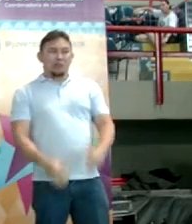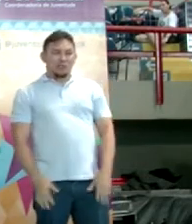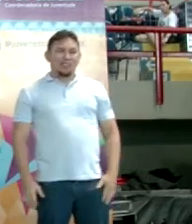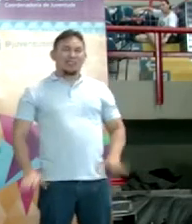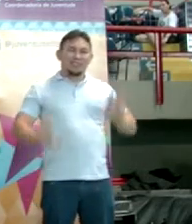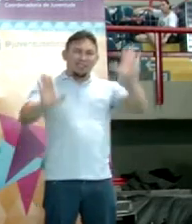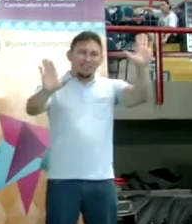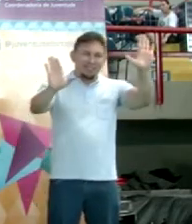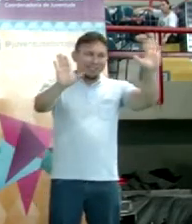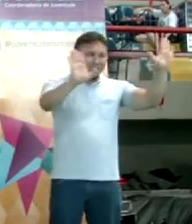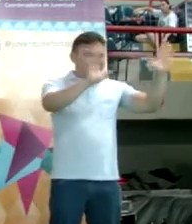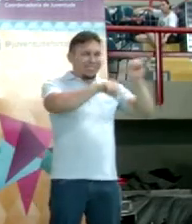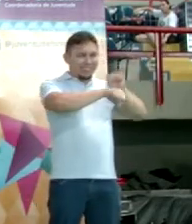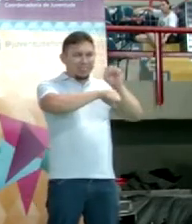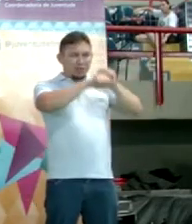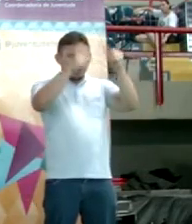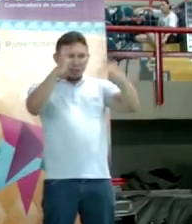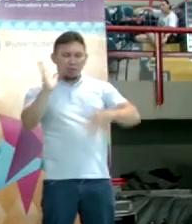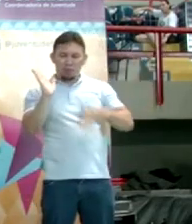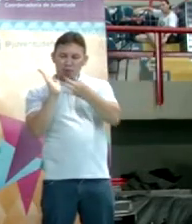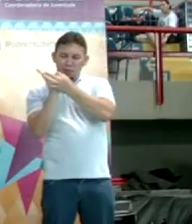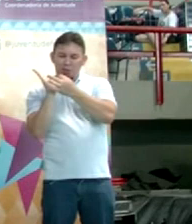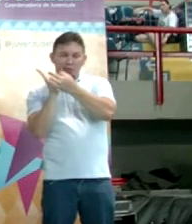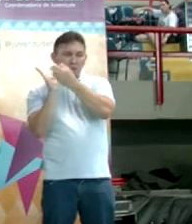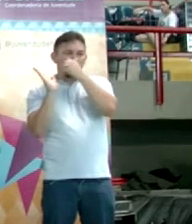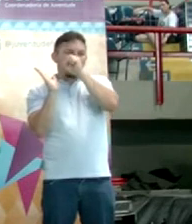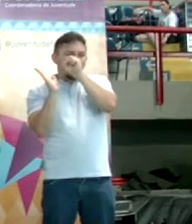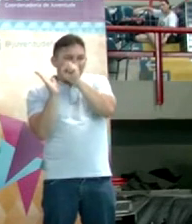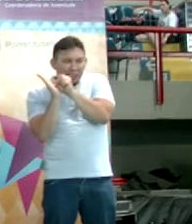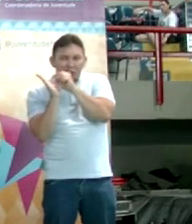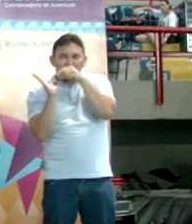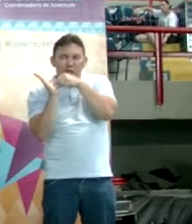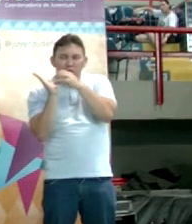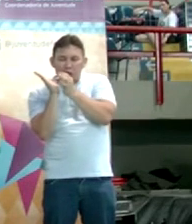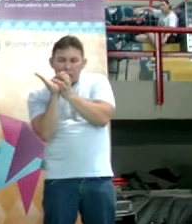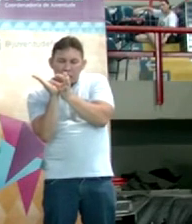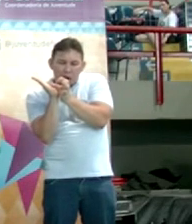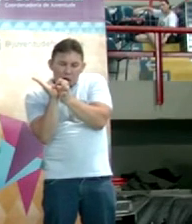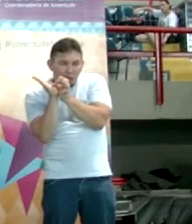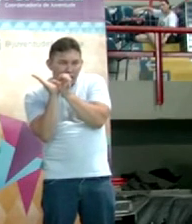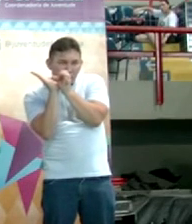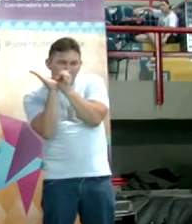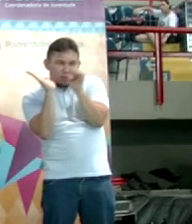Depois eu falo sobre o ovário micropolicístico, tá certo? Prometo. Até o momento certo.